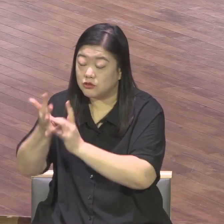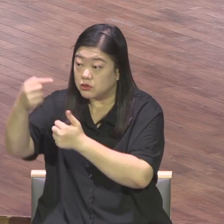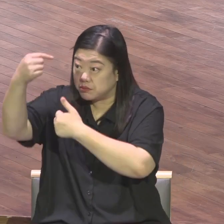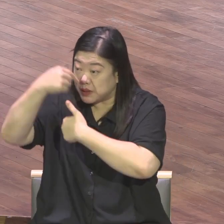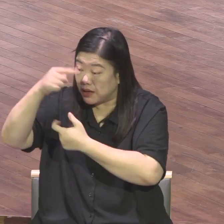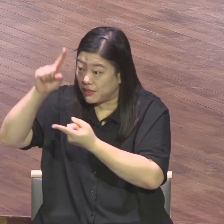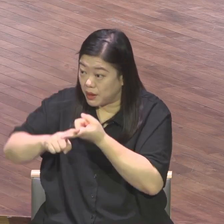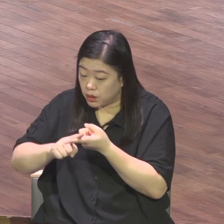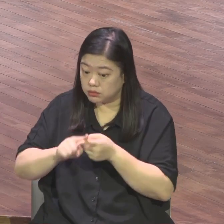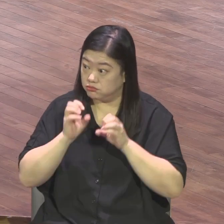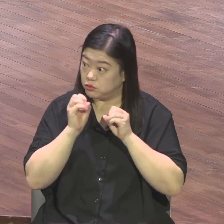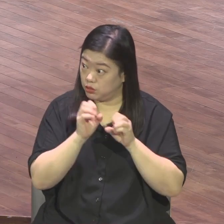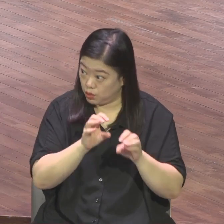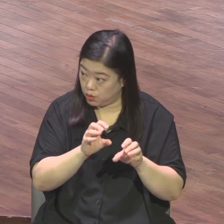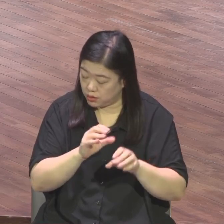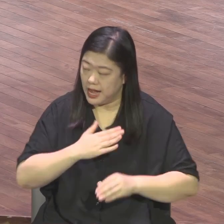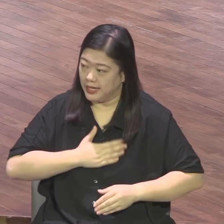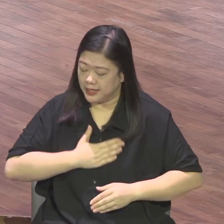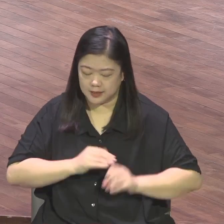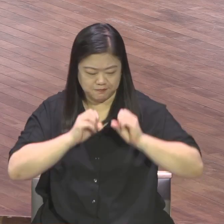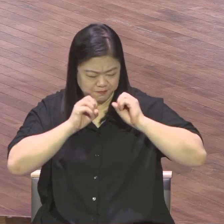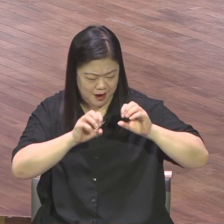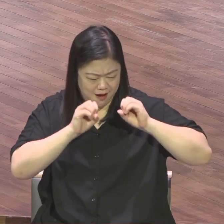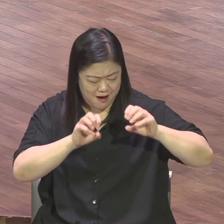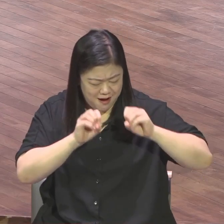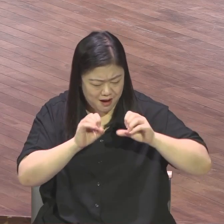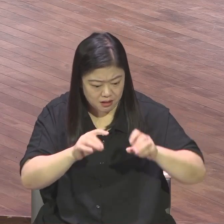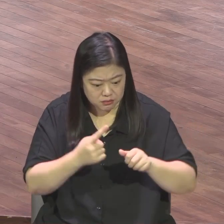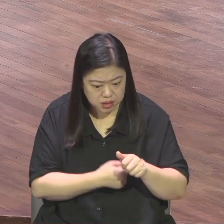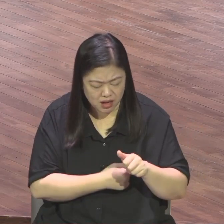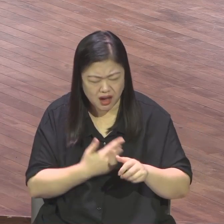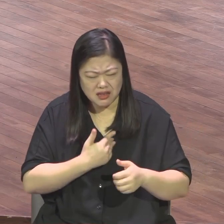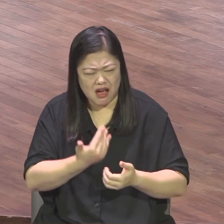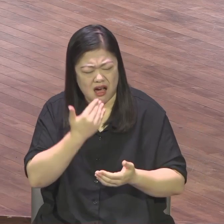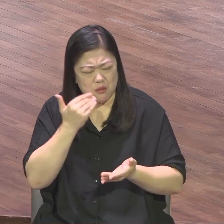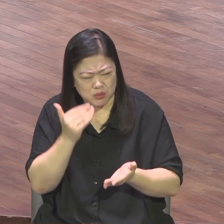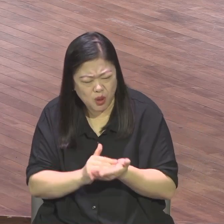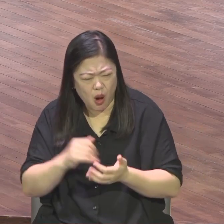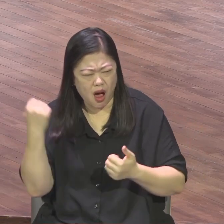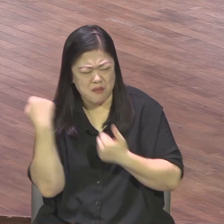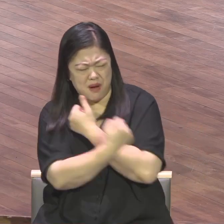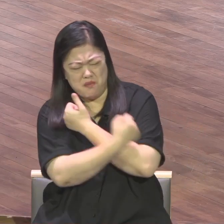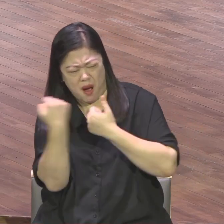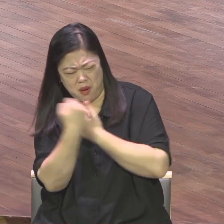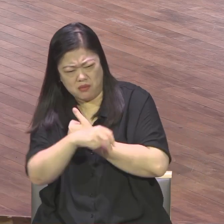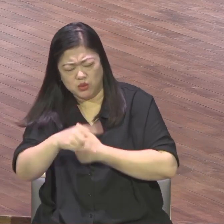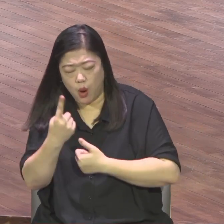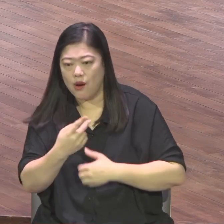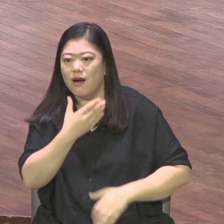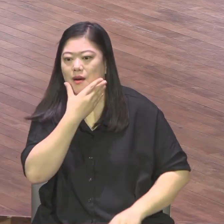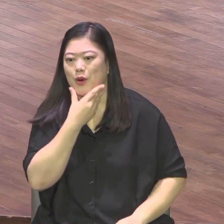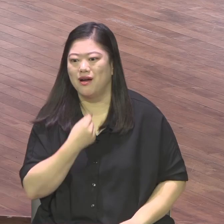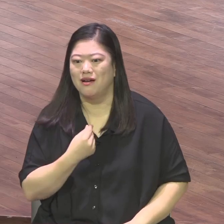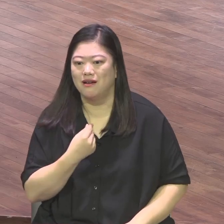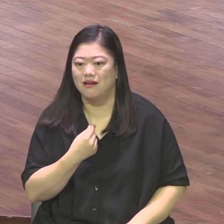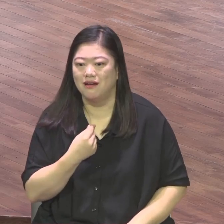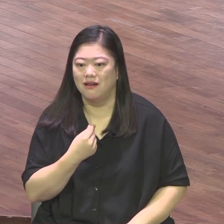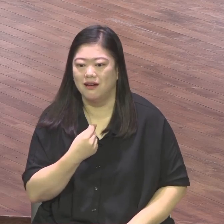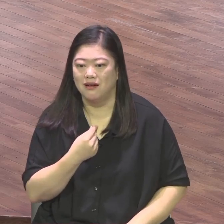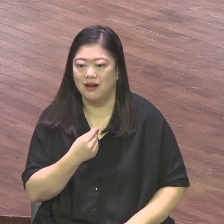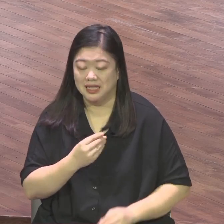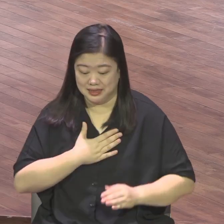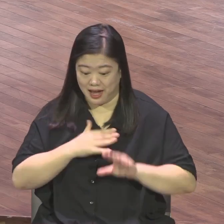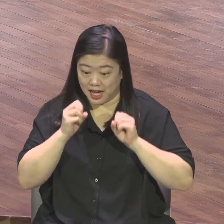행복의 원천이었어. 이 사명 너무 행복해. 하나님이 내게 주신 직분이 너무